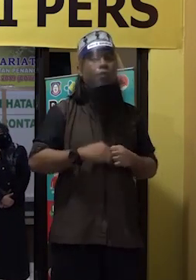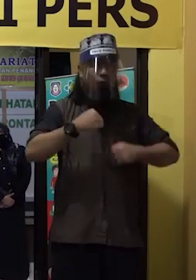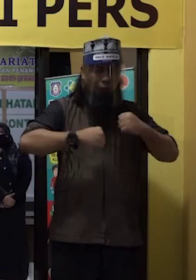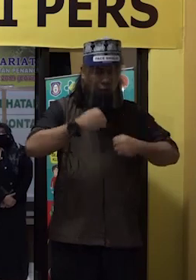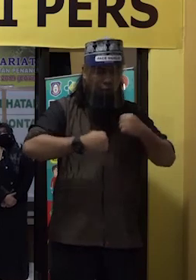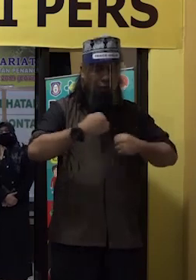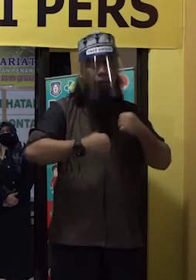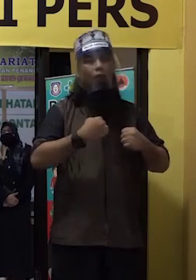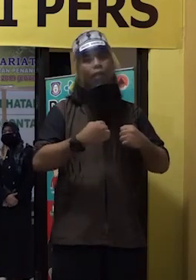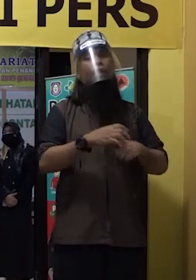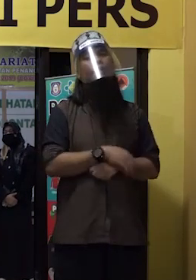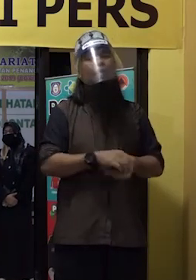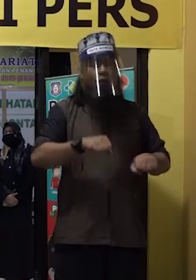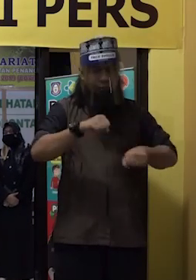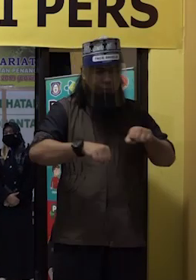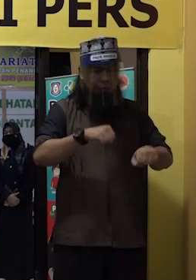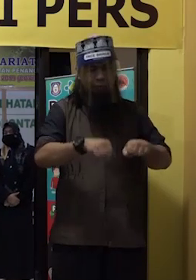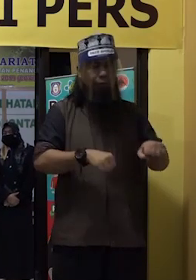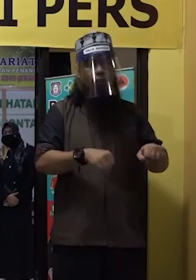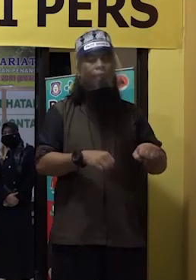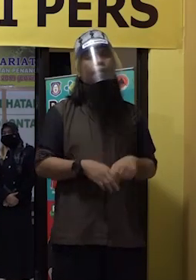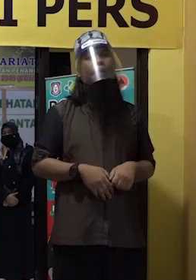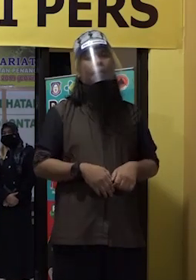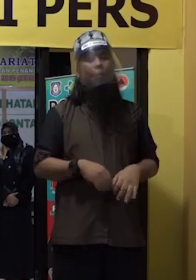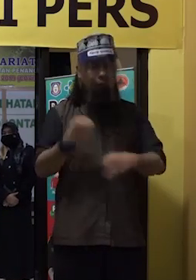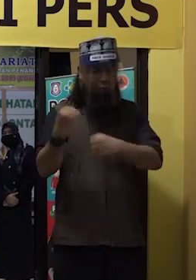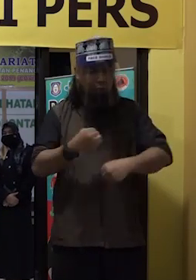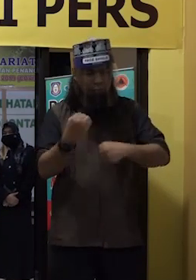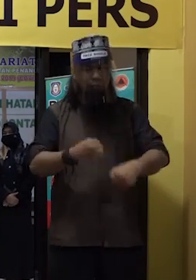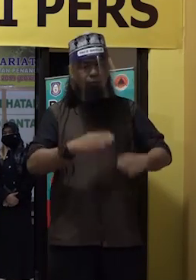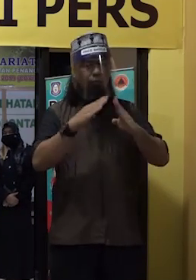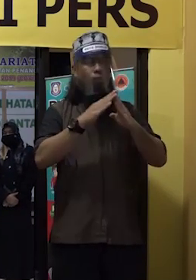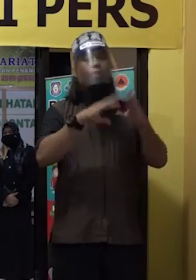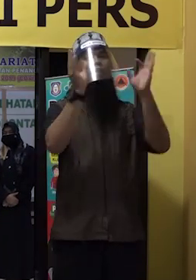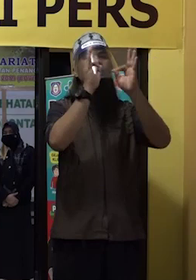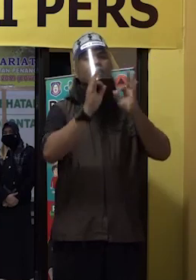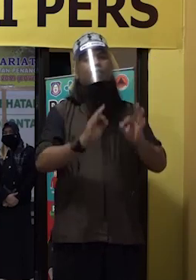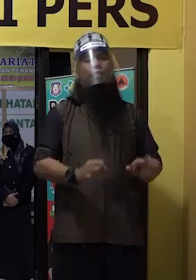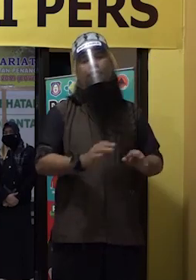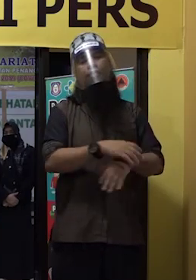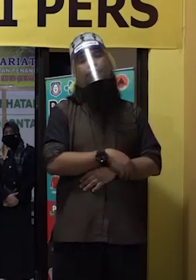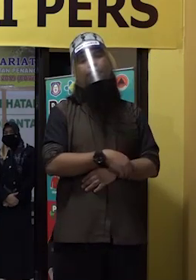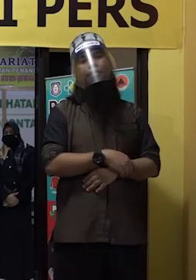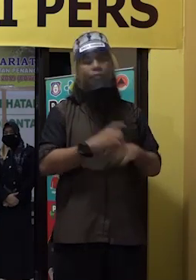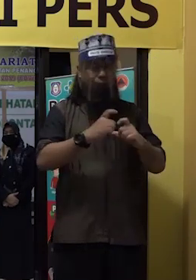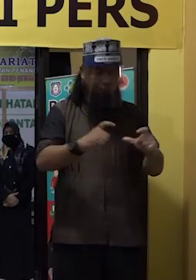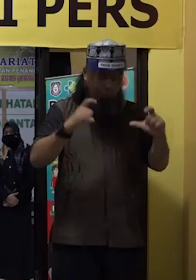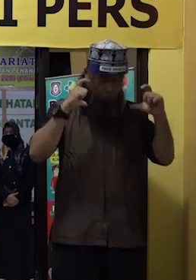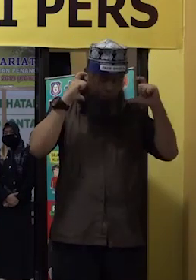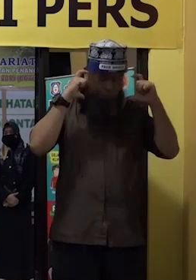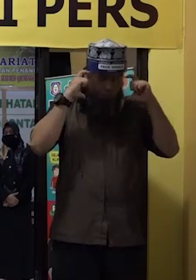Jadi ini himbauan kami supaya masyarakat senantiasa tidak bosan-bosan, karena kita akan menghadapi yang namanya tatanan baru